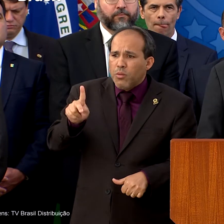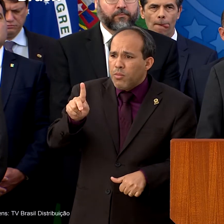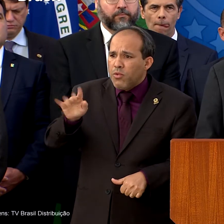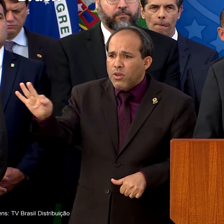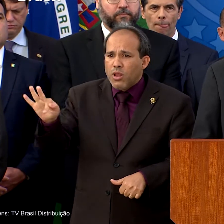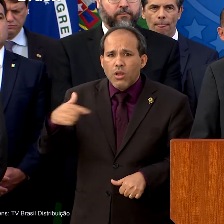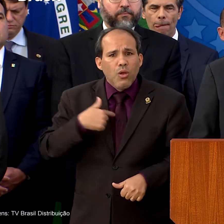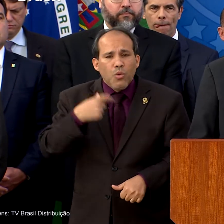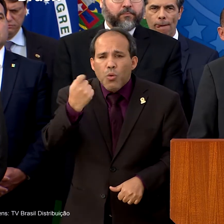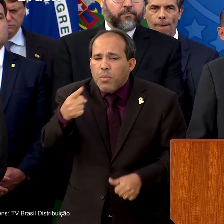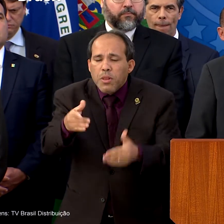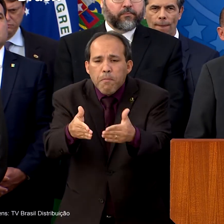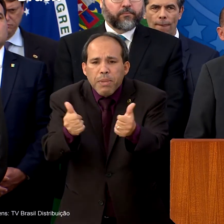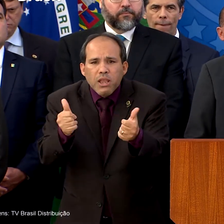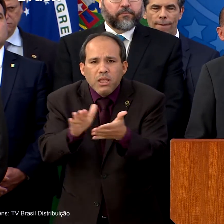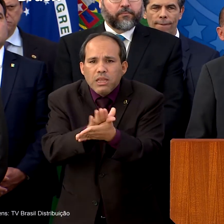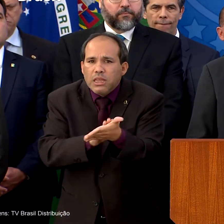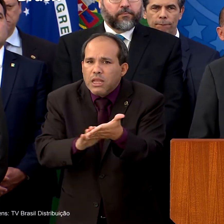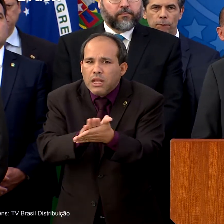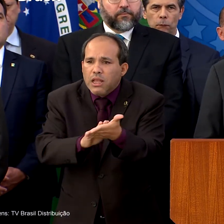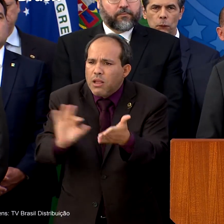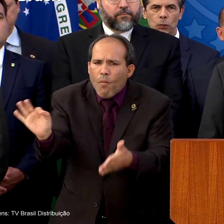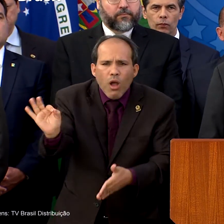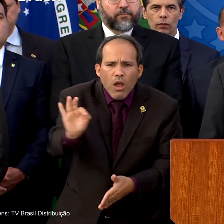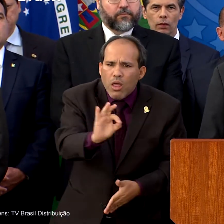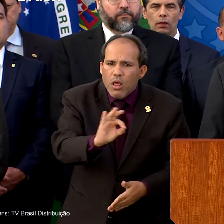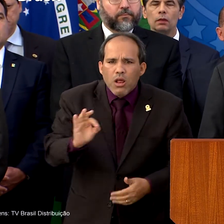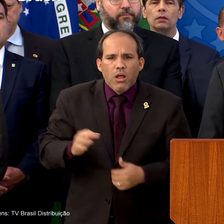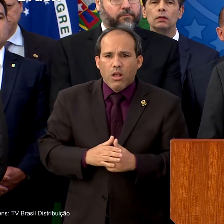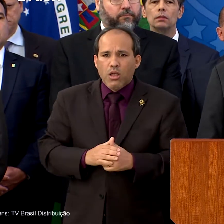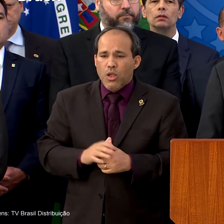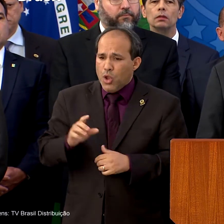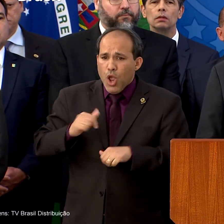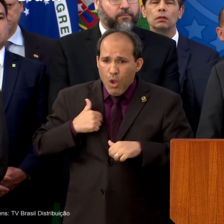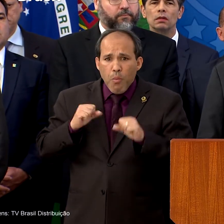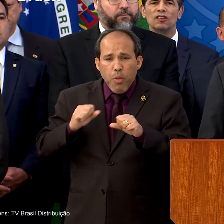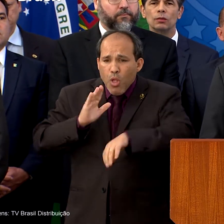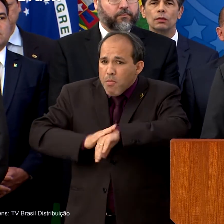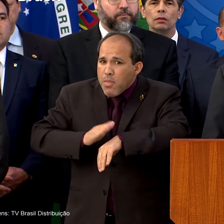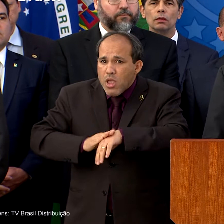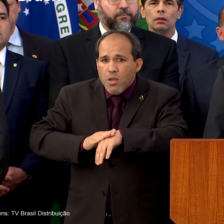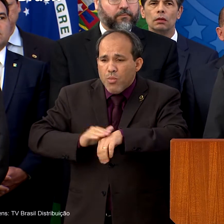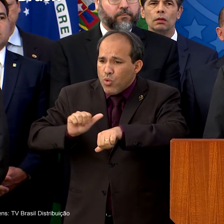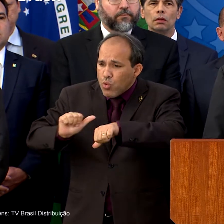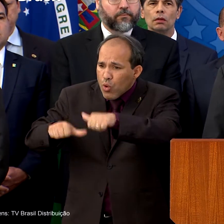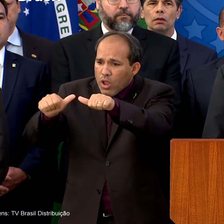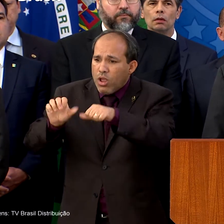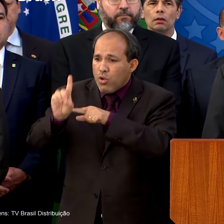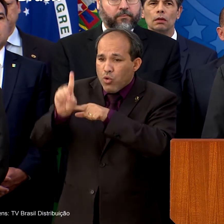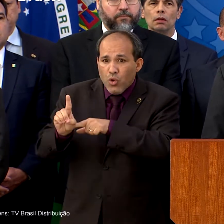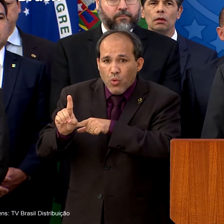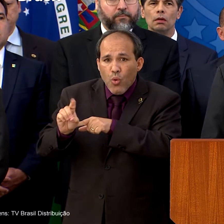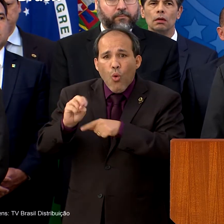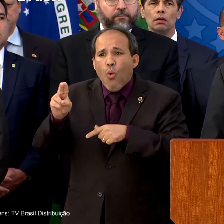pedir autorização para ninguém e para trocar o diretor ou qualquer um outro